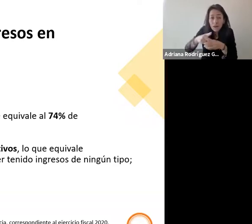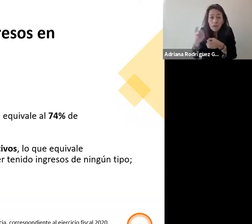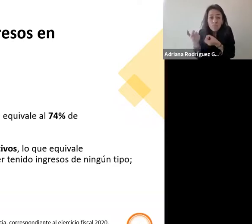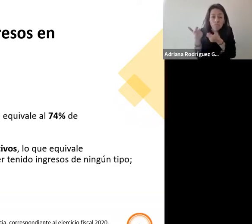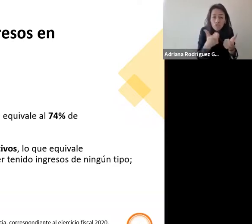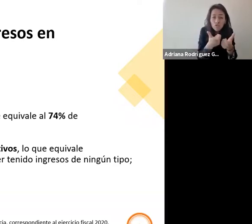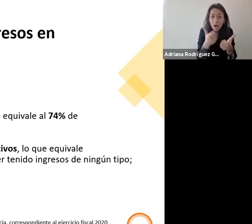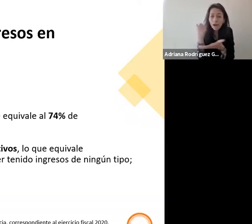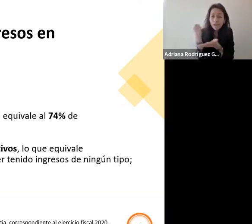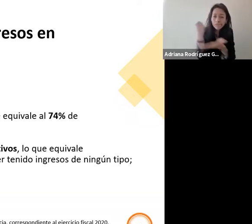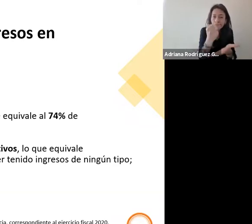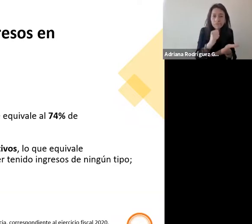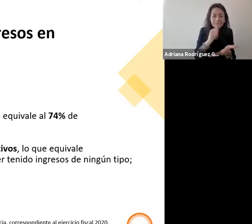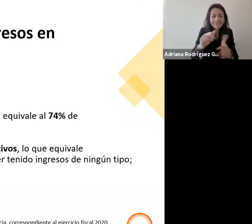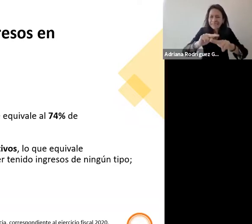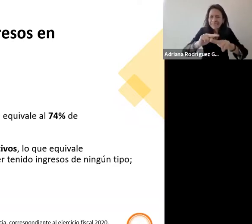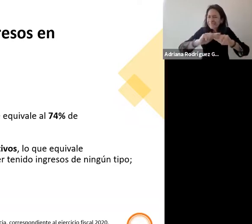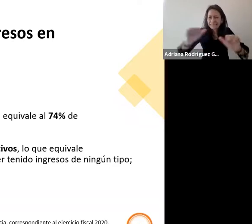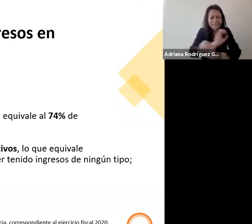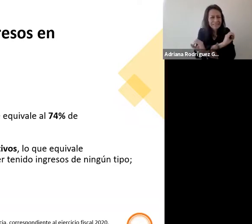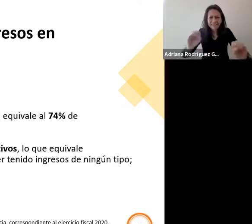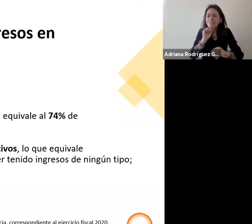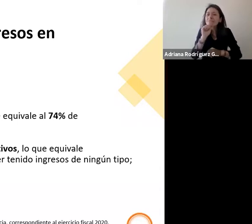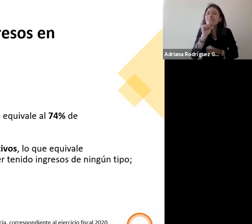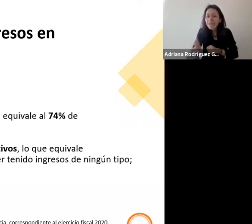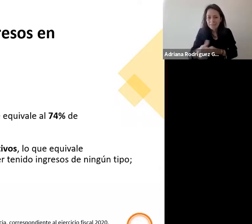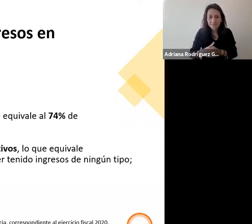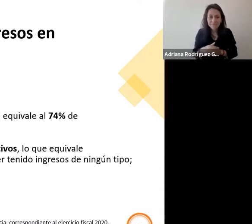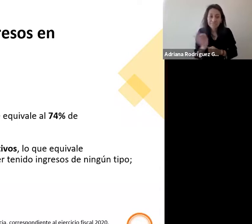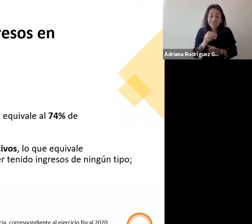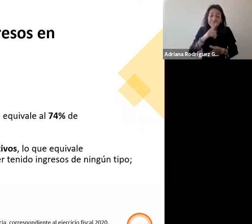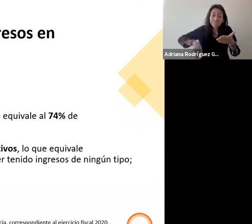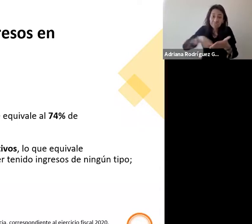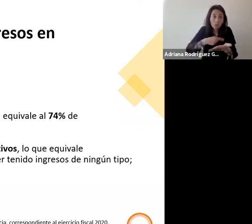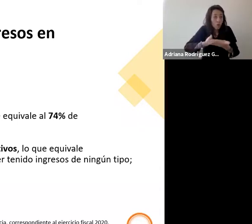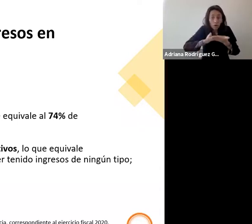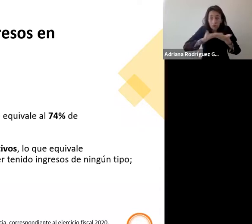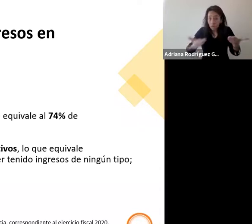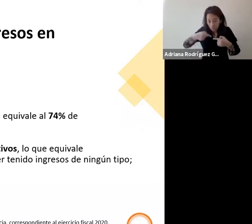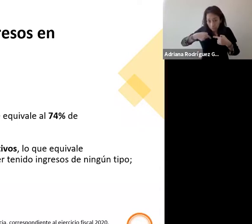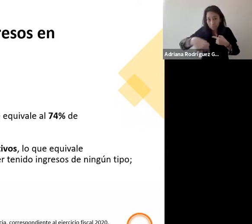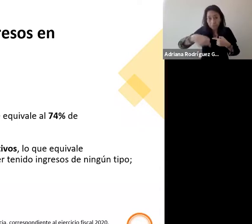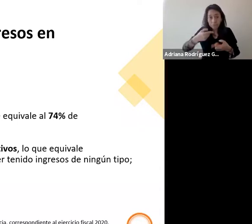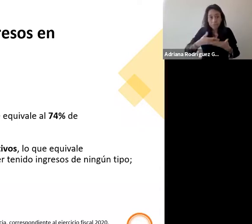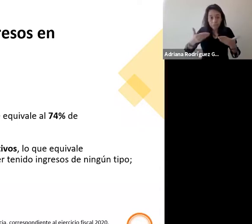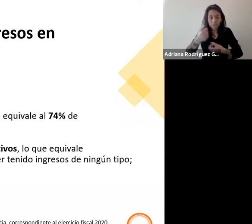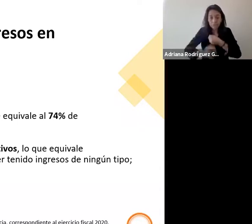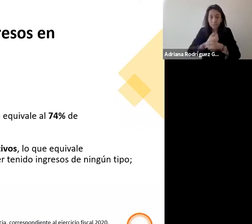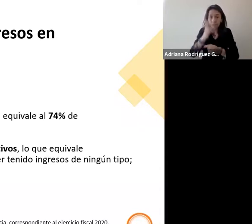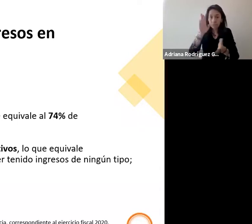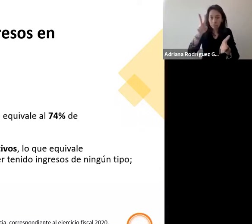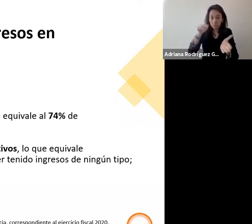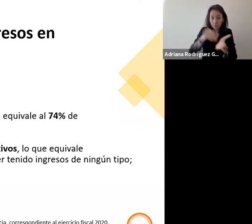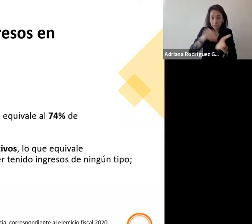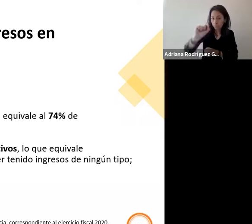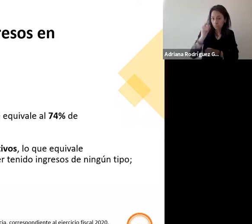que suspender actividades, ¿no? No sabemos si en el 2021 siguen operando o no. Tenemos la